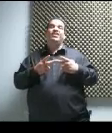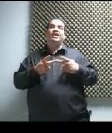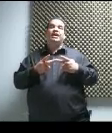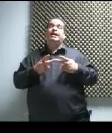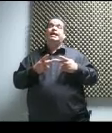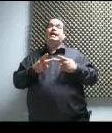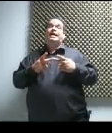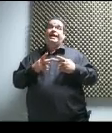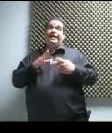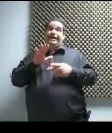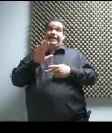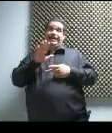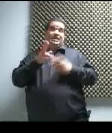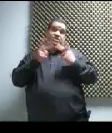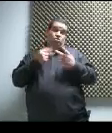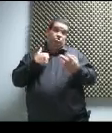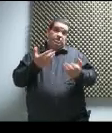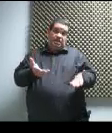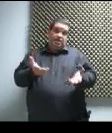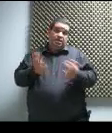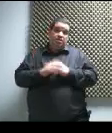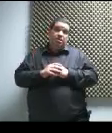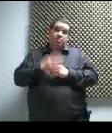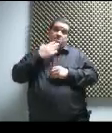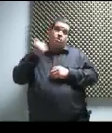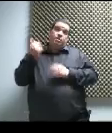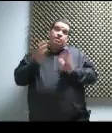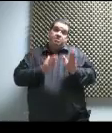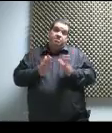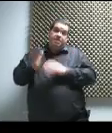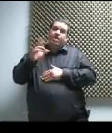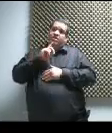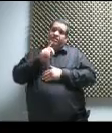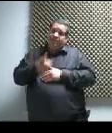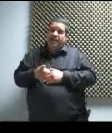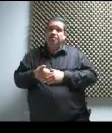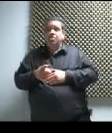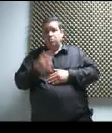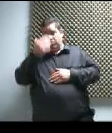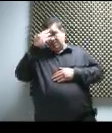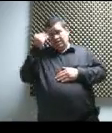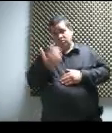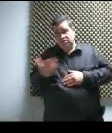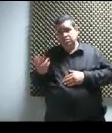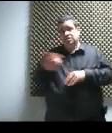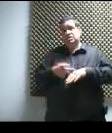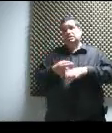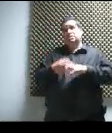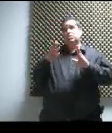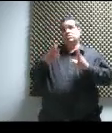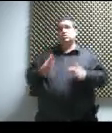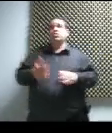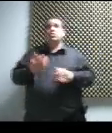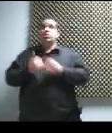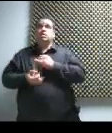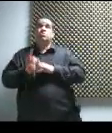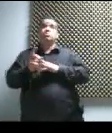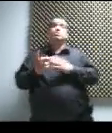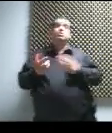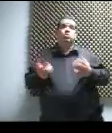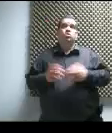En cualquier lugar que usted esté, porque mire, es mejor estar preparado. De verdad, vamos a quitarnos esa cuestión de puertorriqueños. Y de verdad,